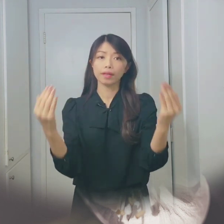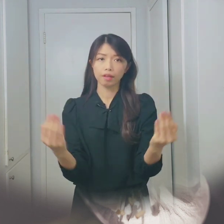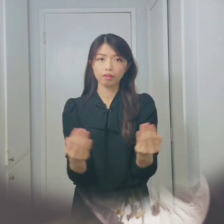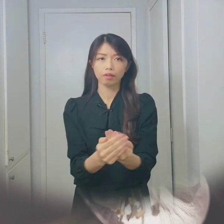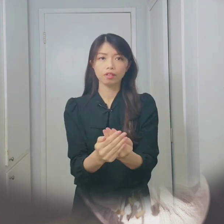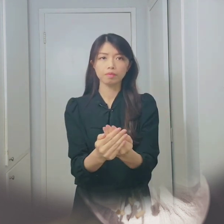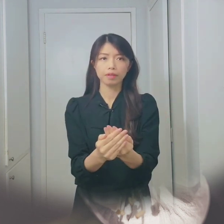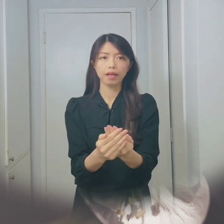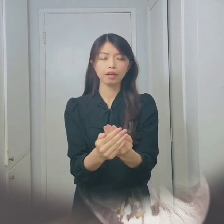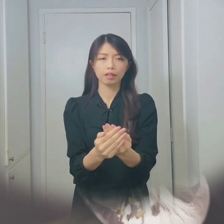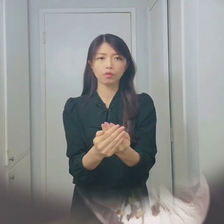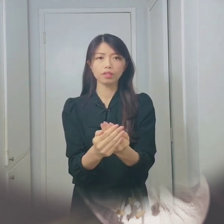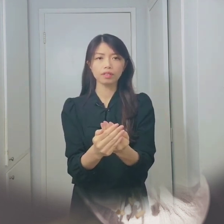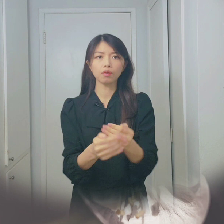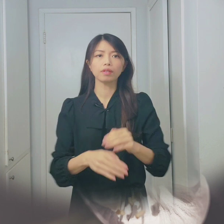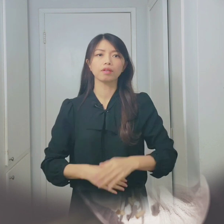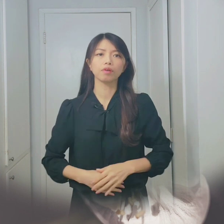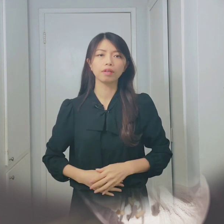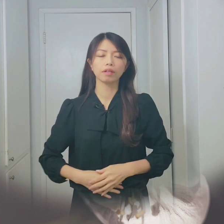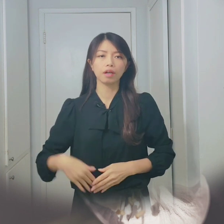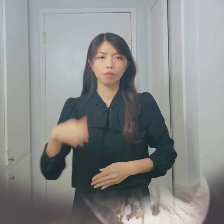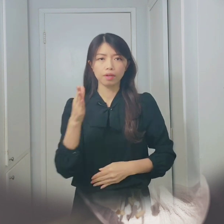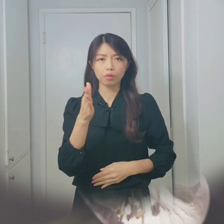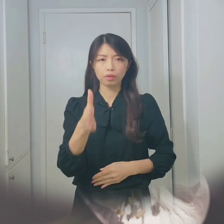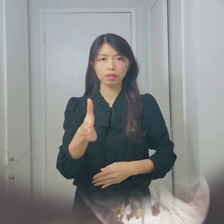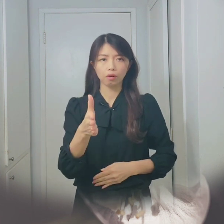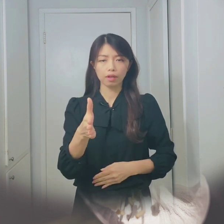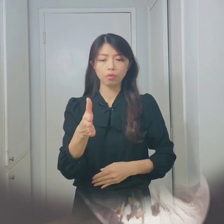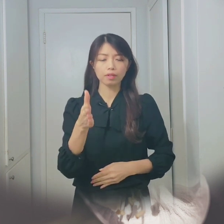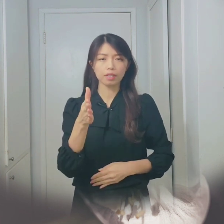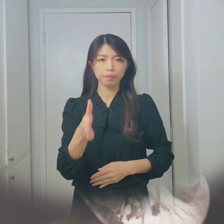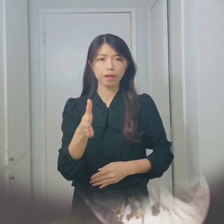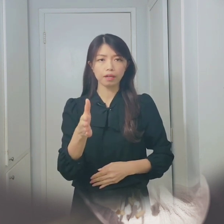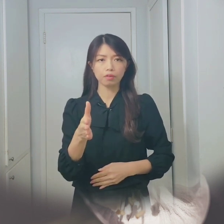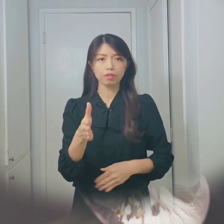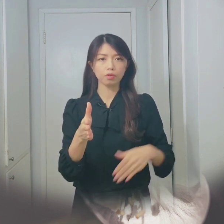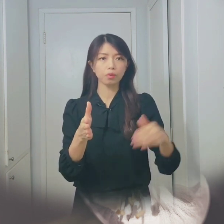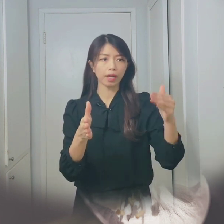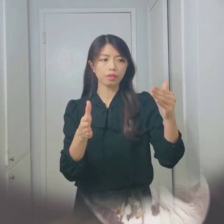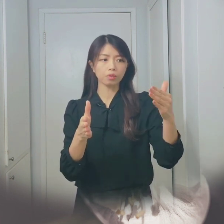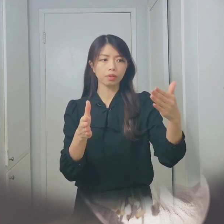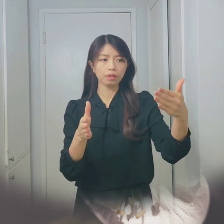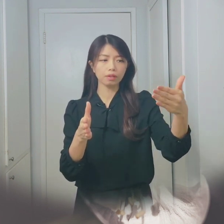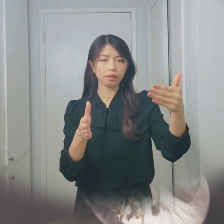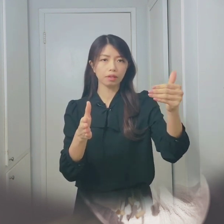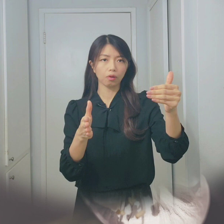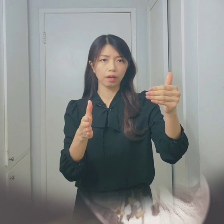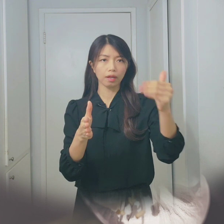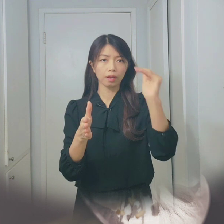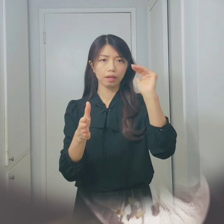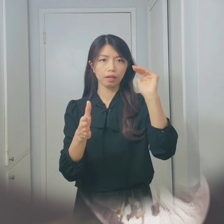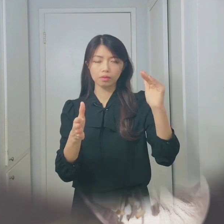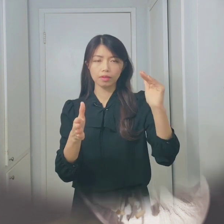혹은 완전 이런 뜻입니다. 그리고 끝이라고 한 뜻의 수어는 왼손은 이렇게 손끝이 앞을 향하게 해주시고 다른 손은